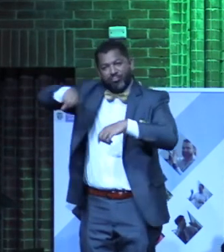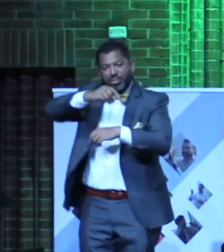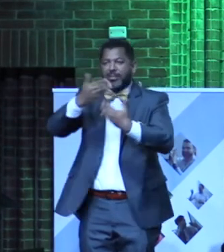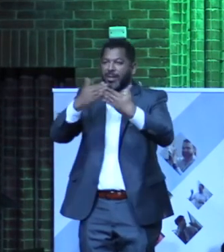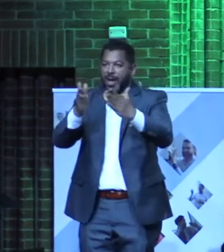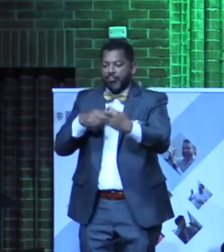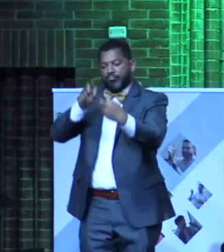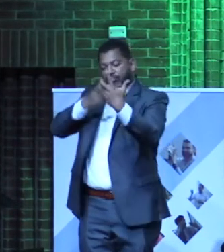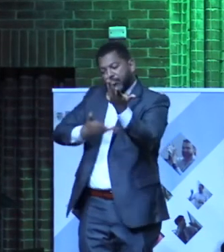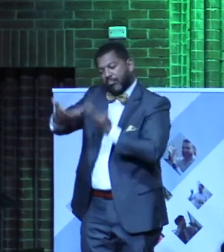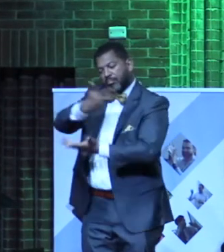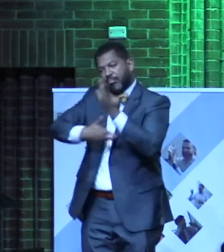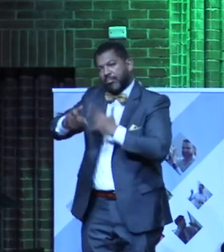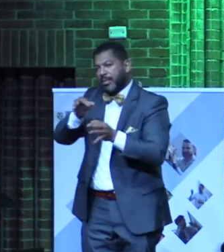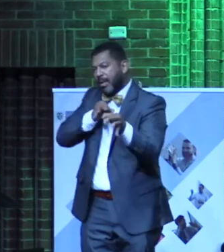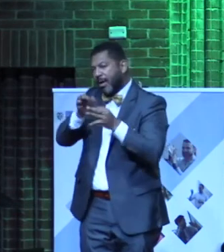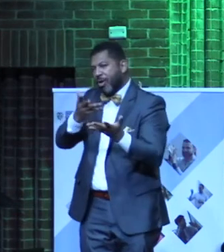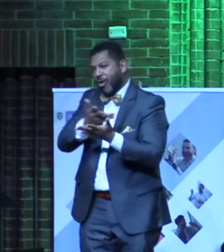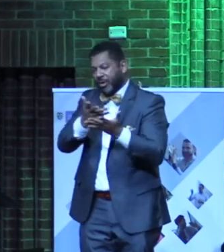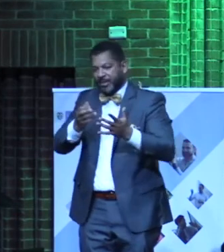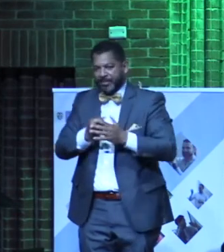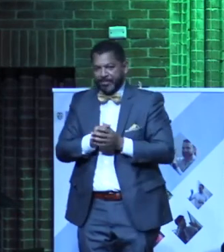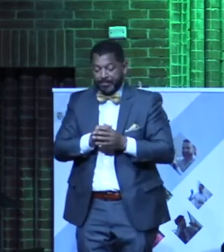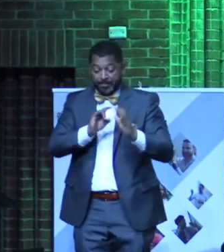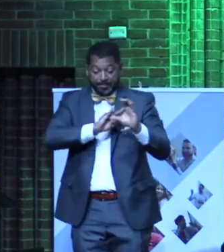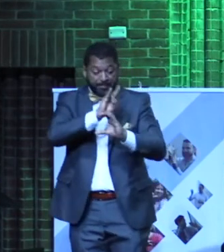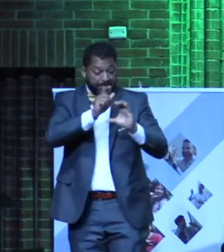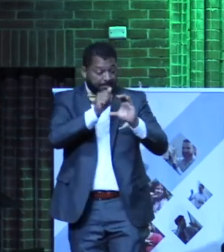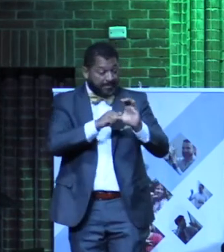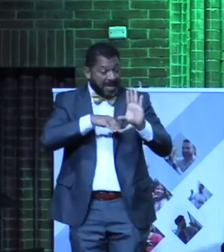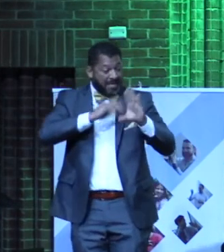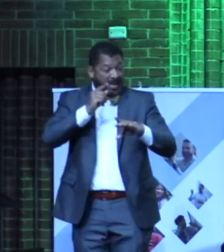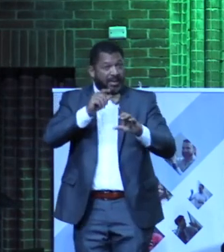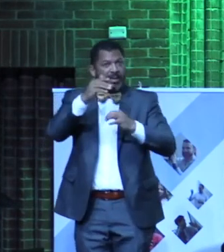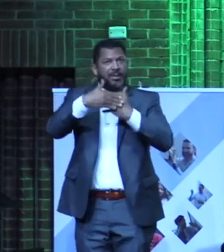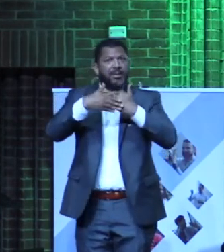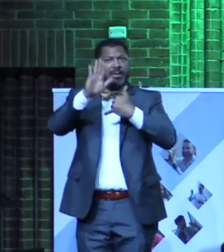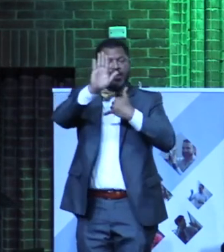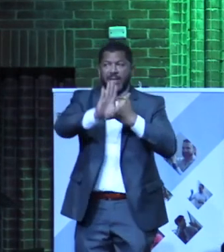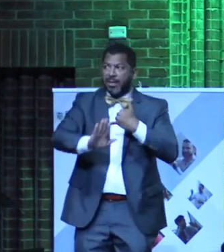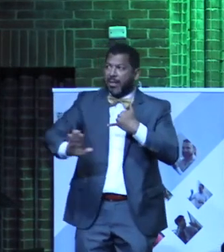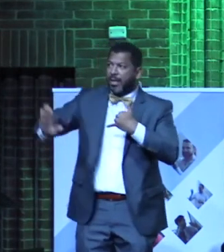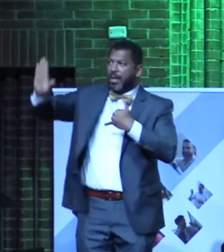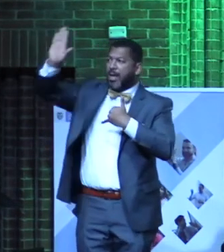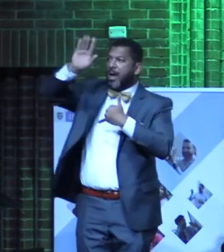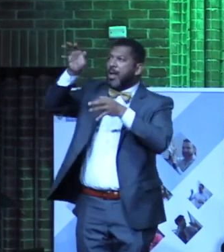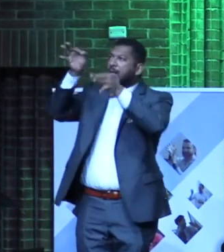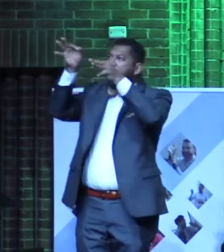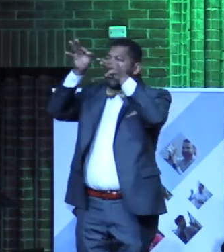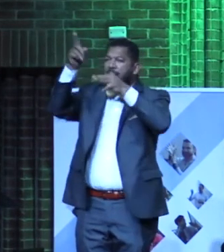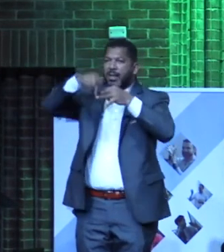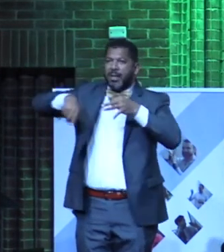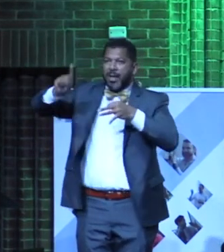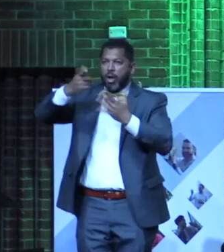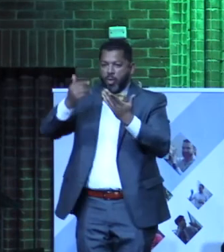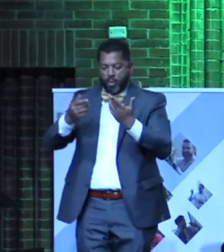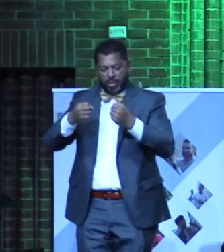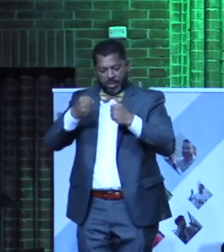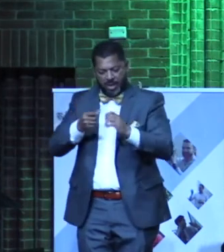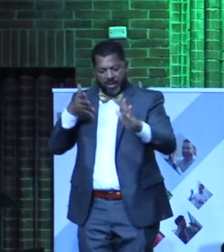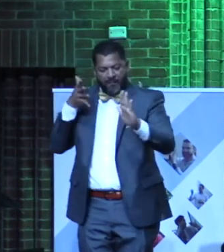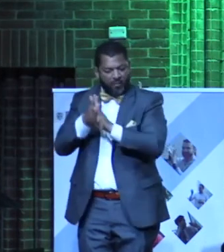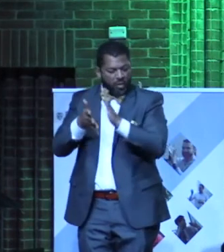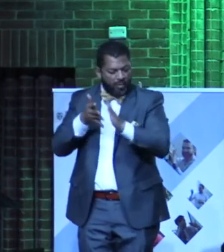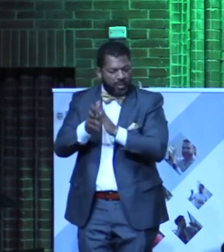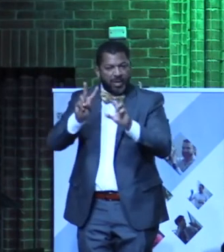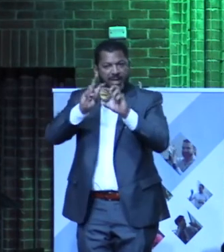más colocaciones. En Contraloría, consolidar más el territorio, trabajar más con el tema de accesibilidad de información y de la mano